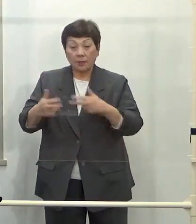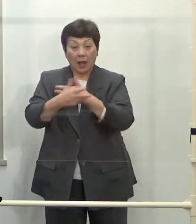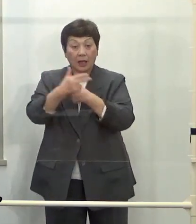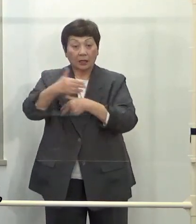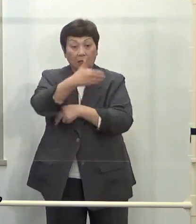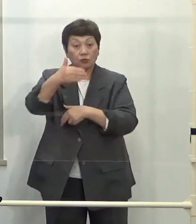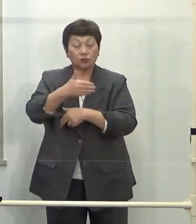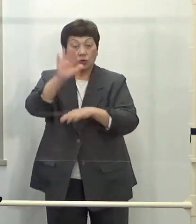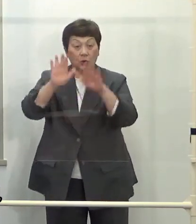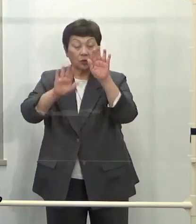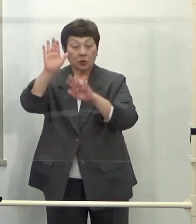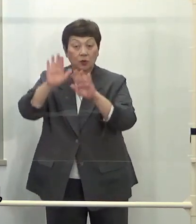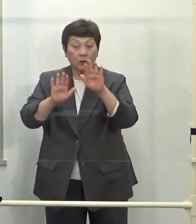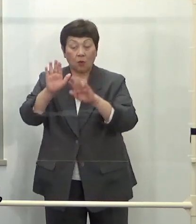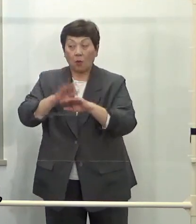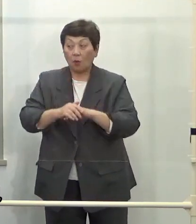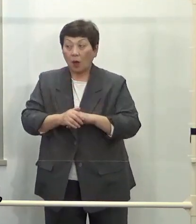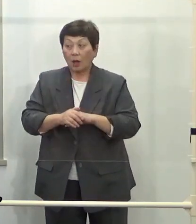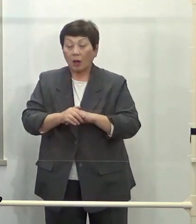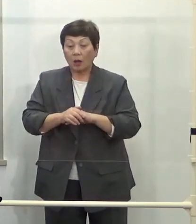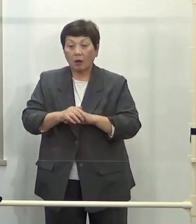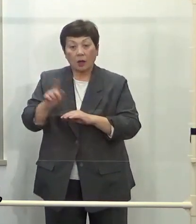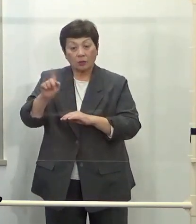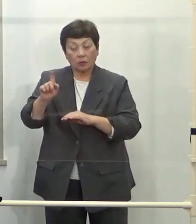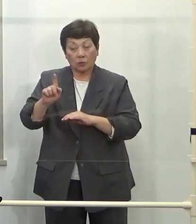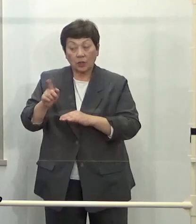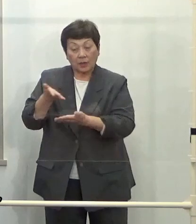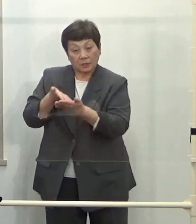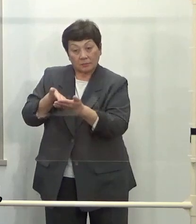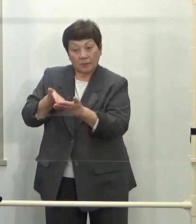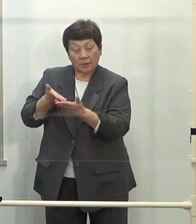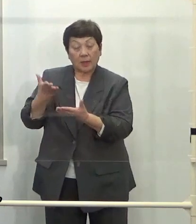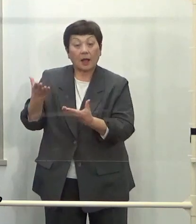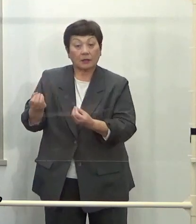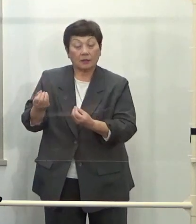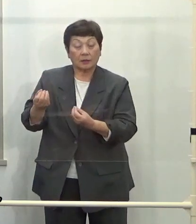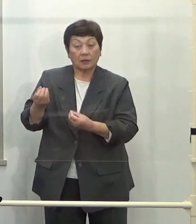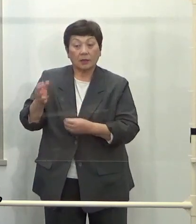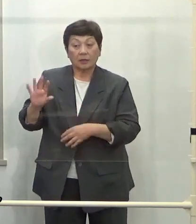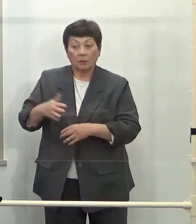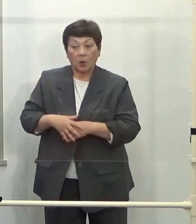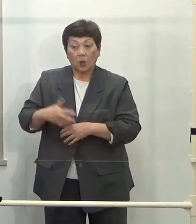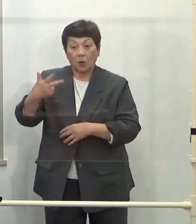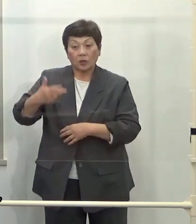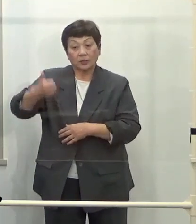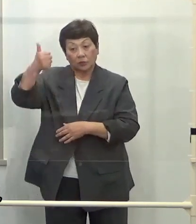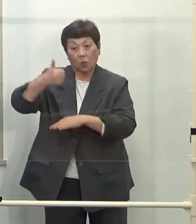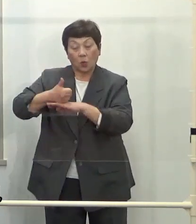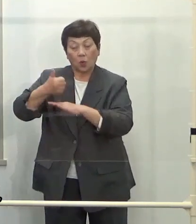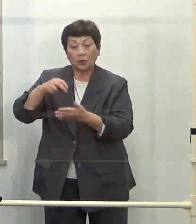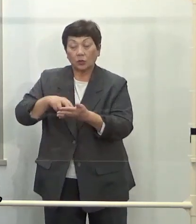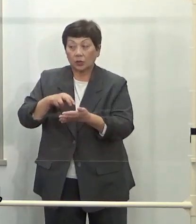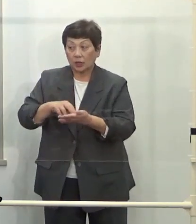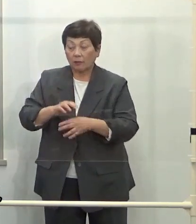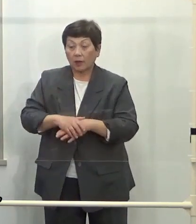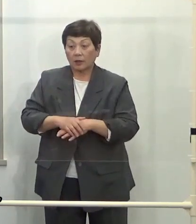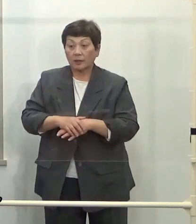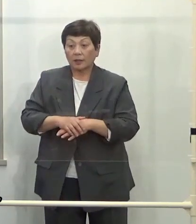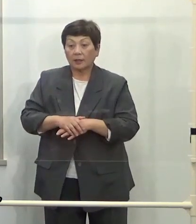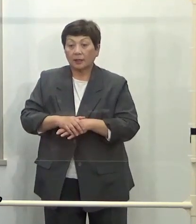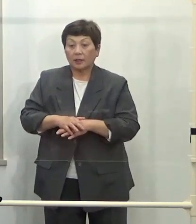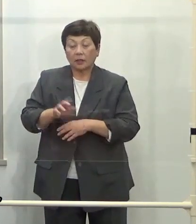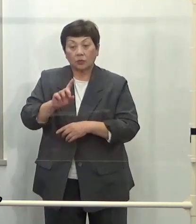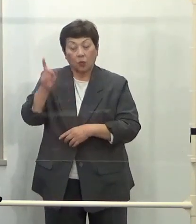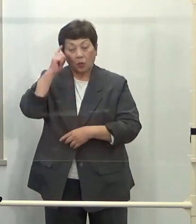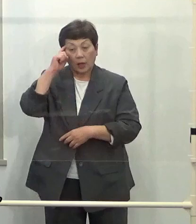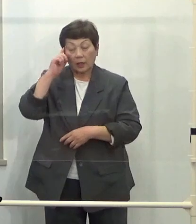州の状況を先ほどもグラフで説明していただきましたが、市長としては先行解除についてはどのようにご覧